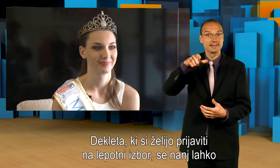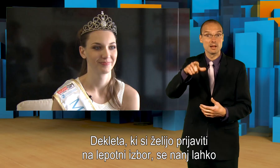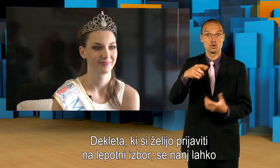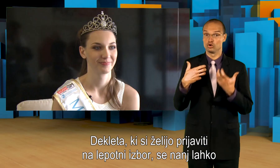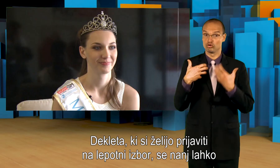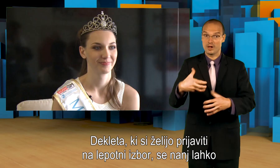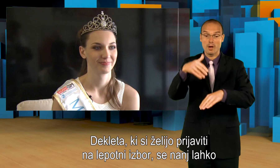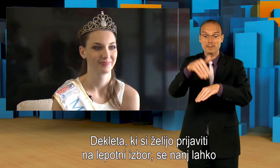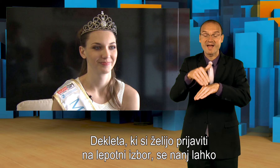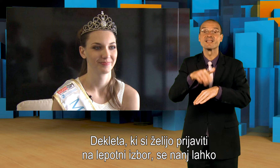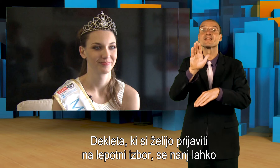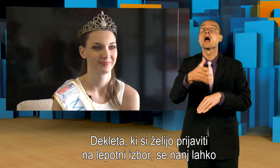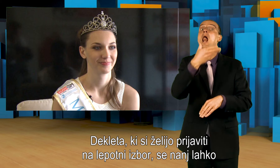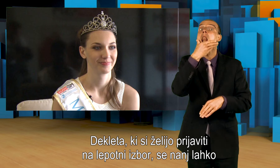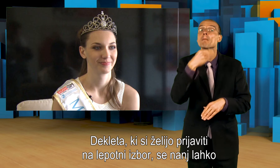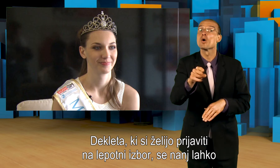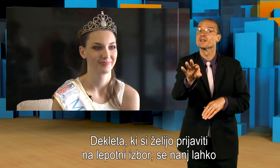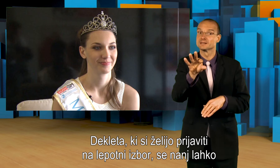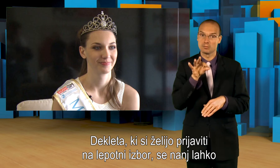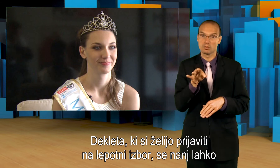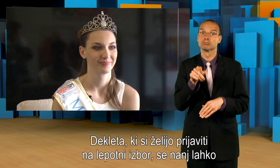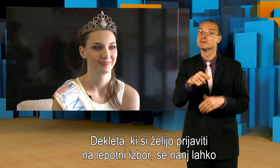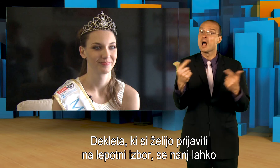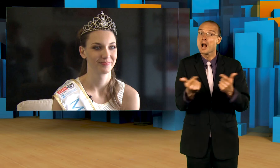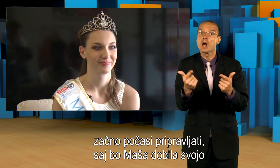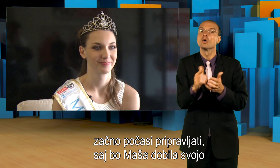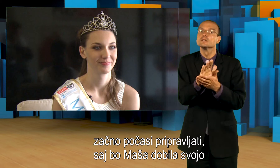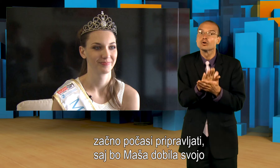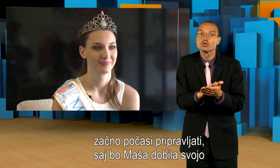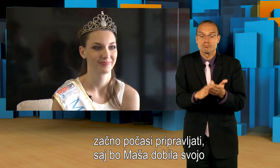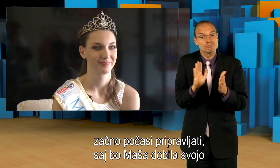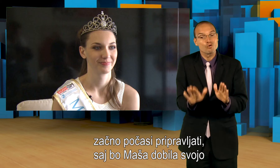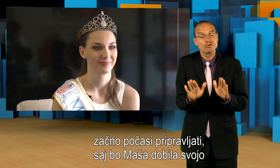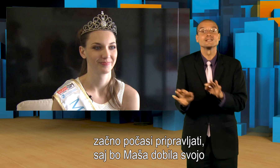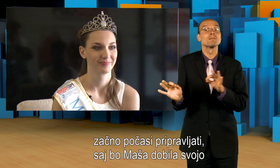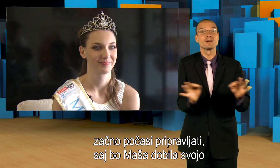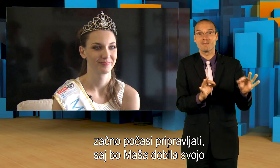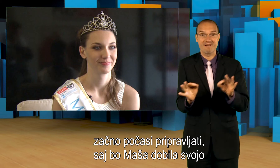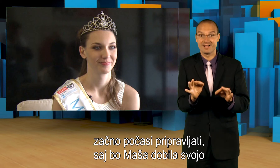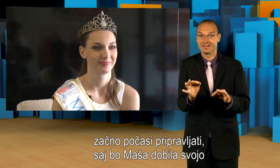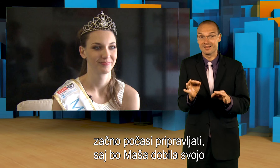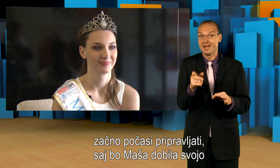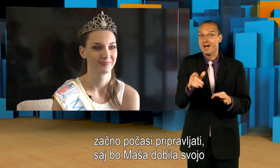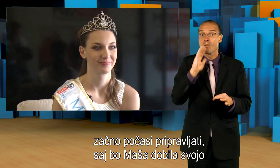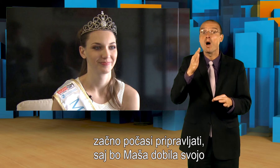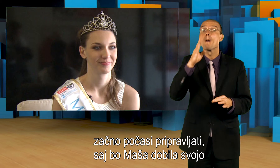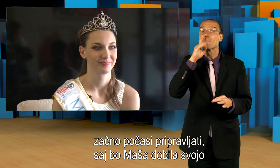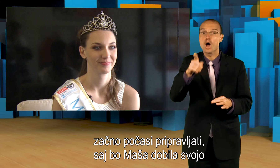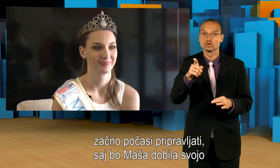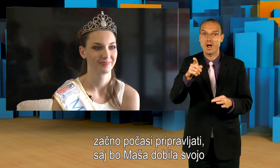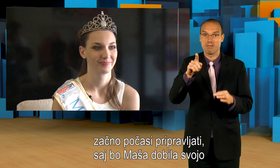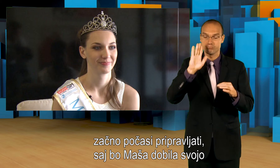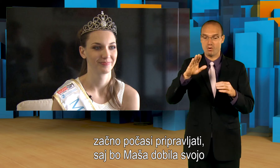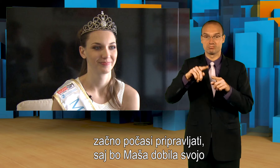Dekleta, ki se želijo pripraviti na lepotni izbor, se nanj lahko začno počasi pripravljati, saj bo Maša dobila svojo